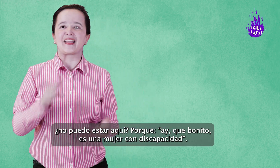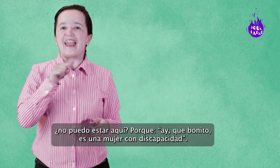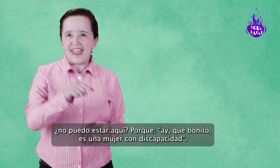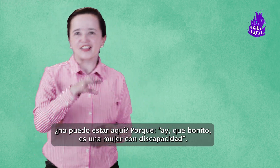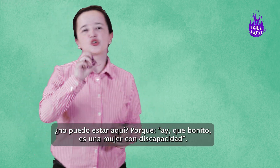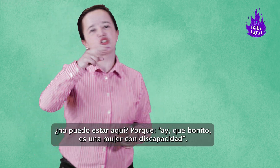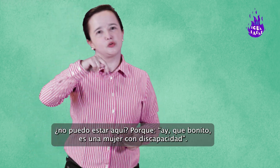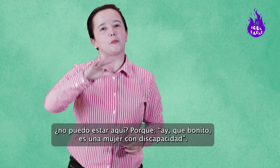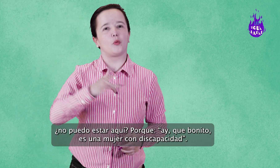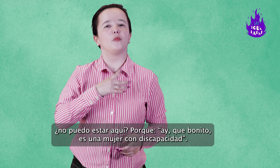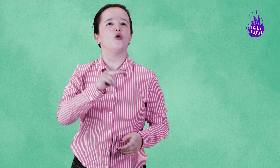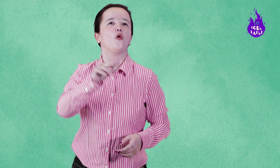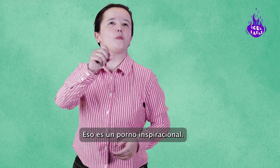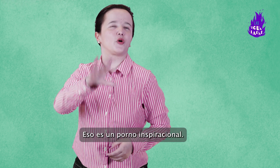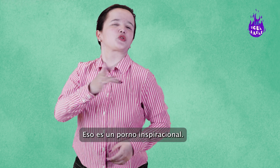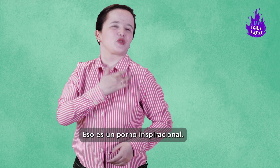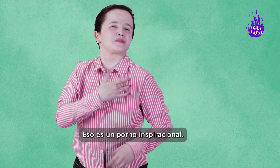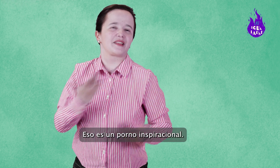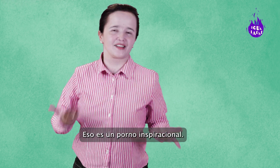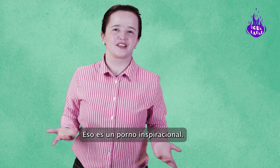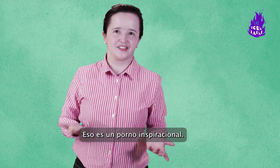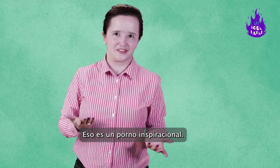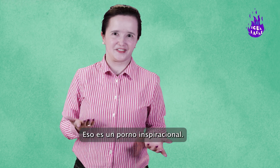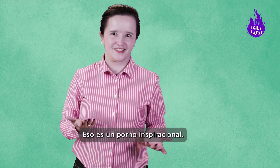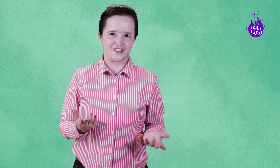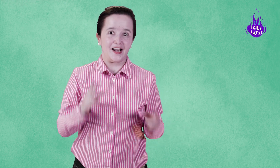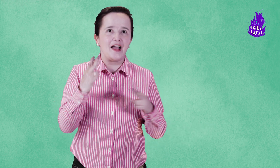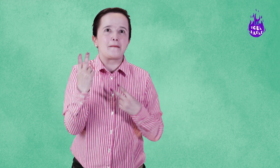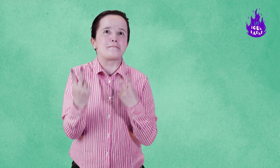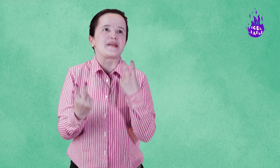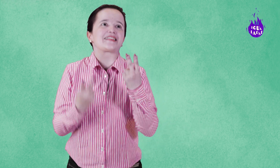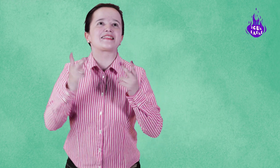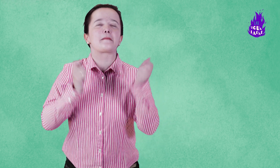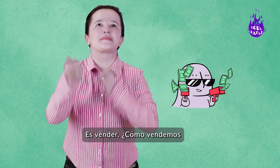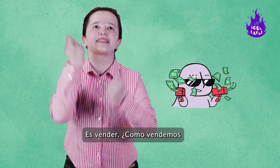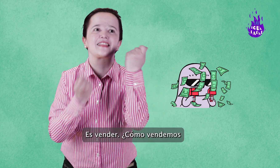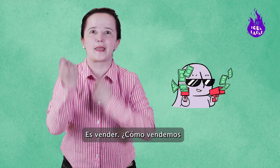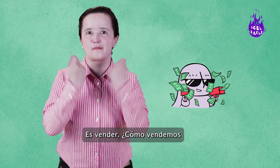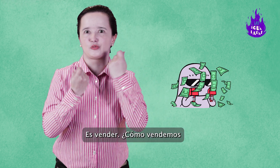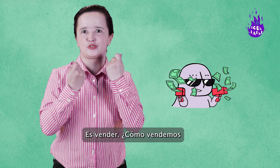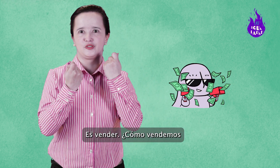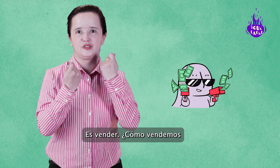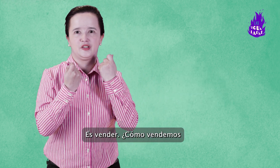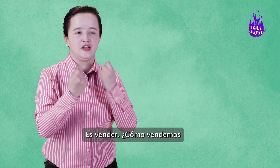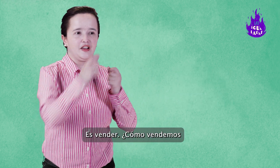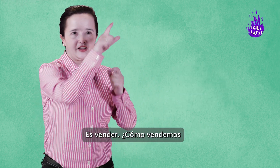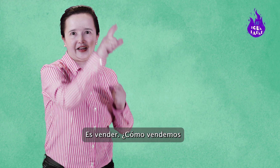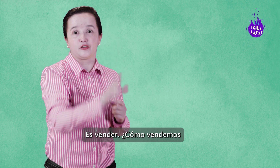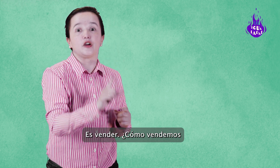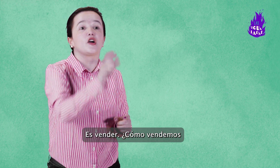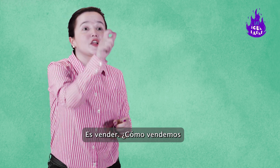es una mujer con discapacidad. Eso es un porno inspiracional. Es vender. ¿Cómo vendemos